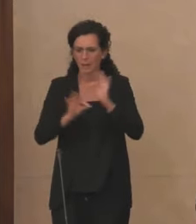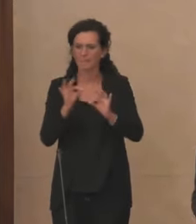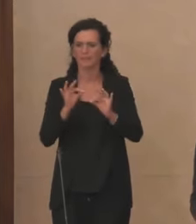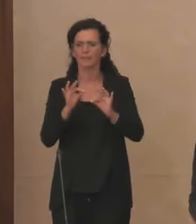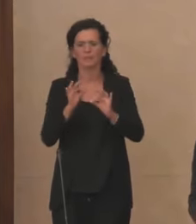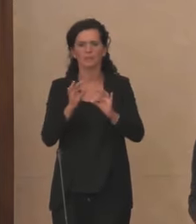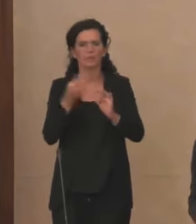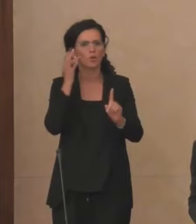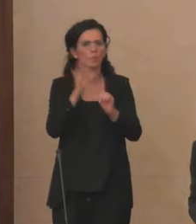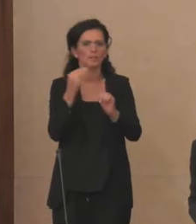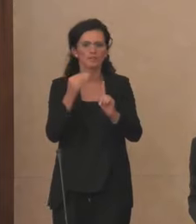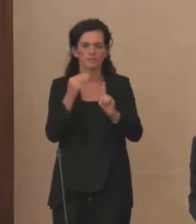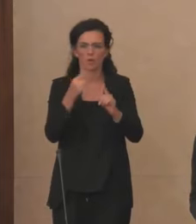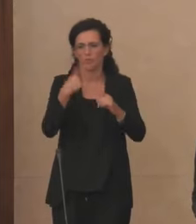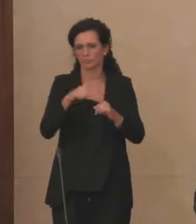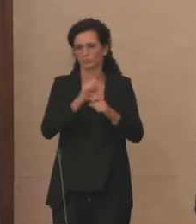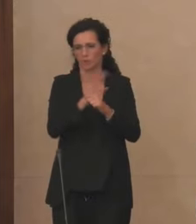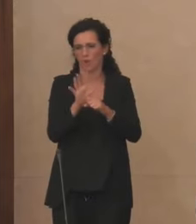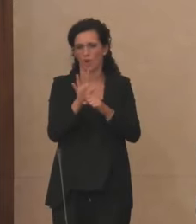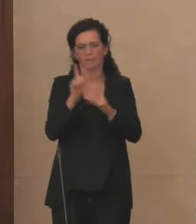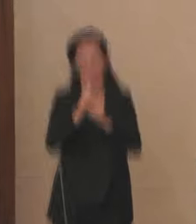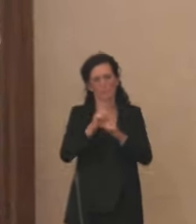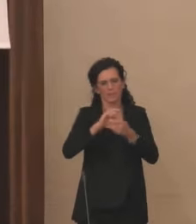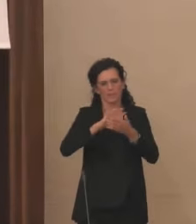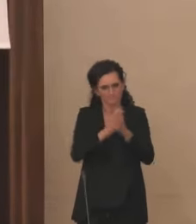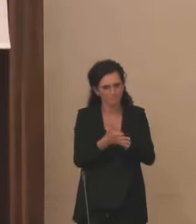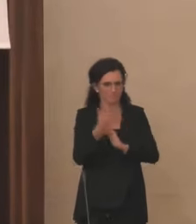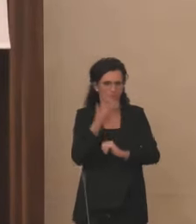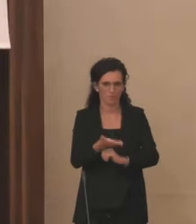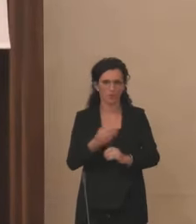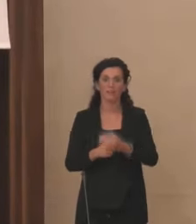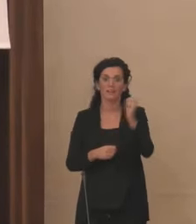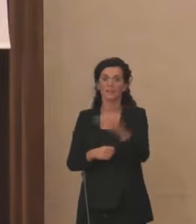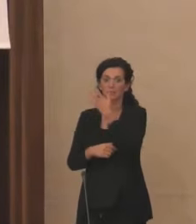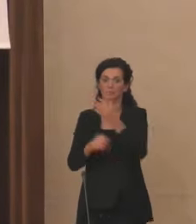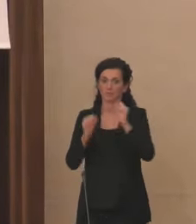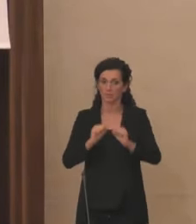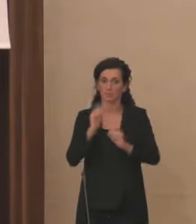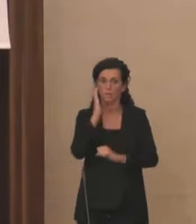questo nemico comune. Le diapositive, ove possibile, grazie.